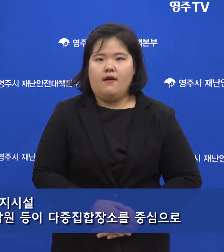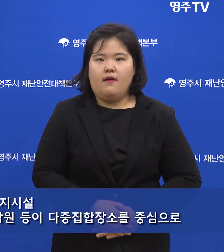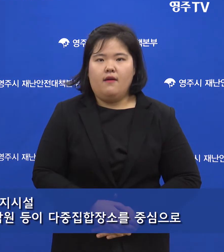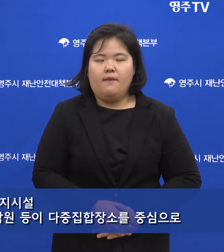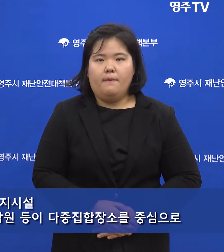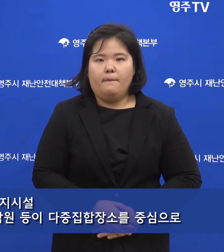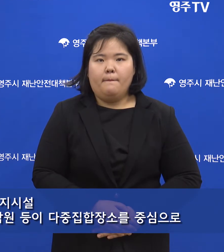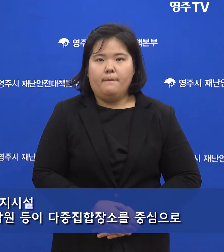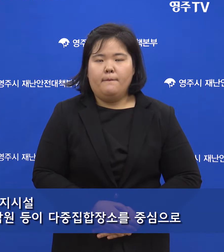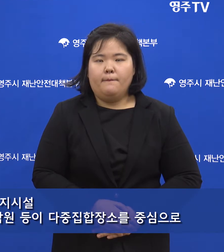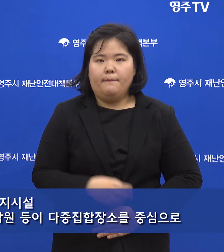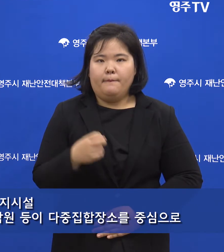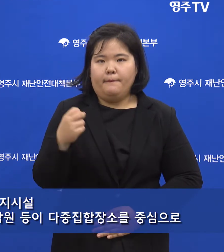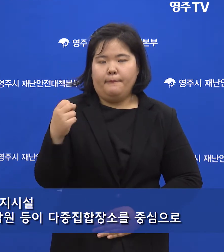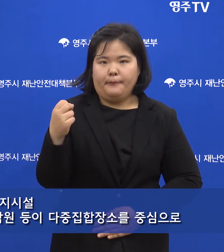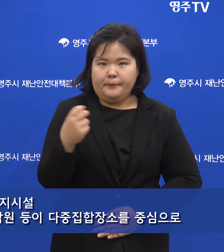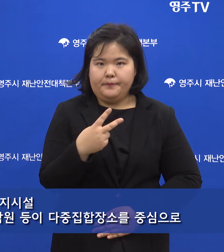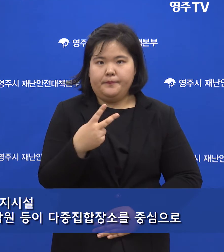그 다음으로 우리